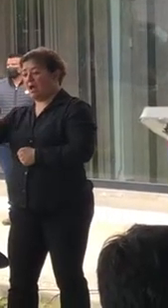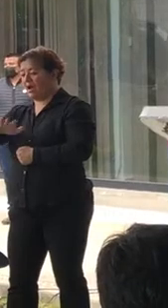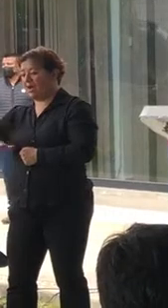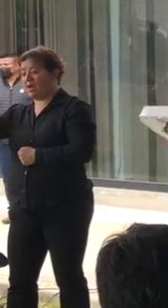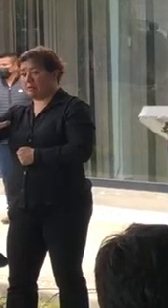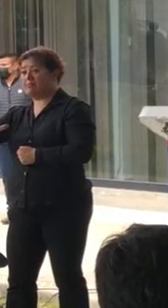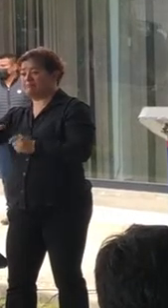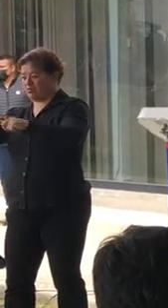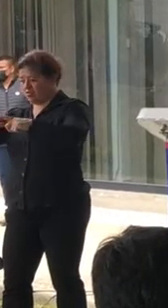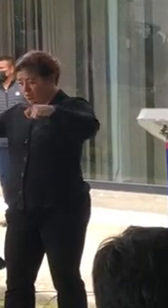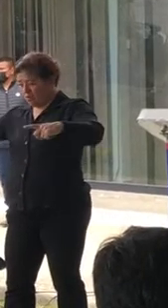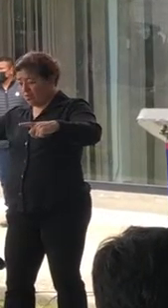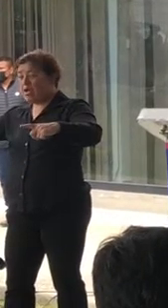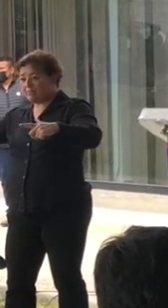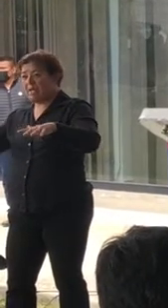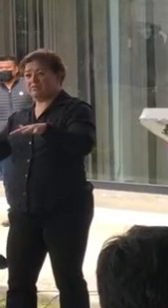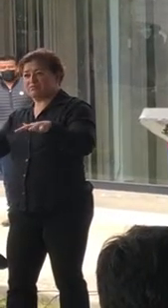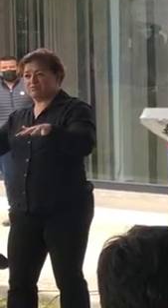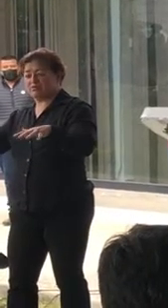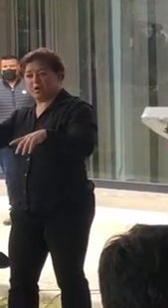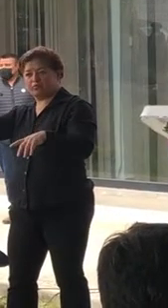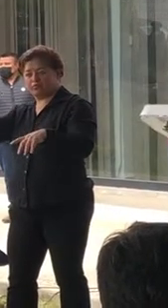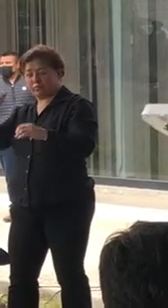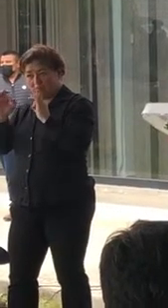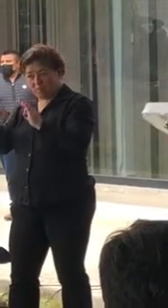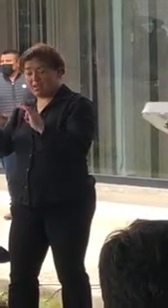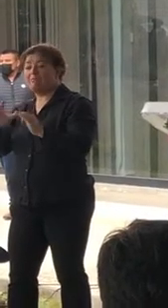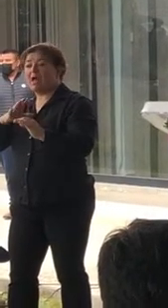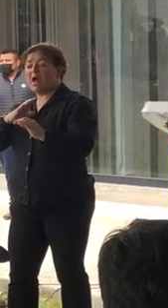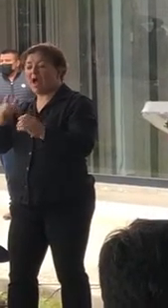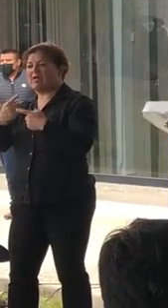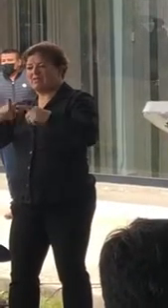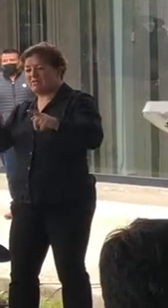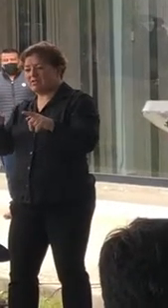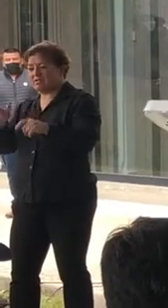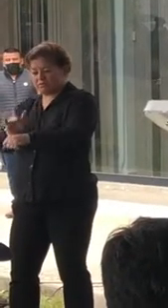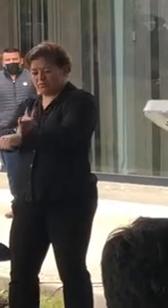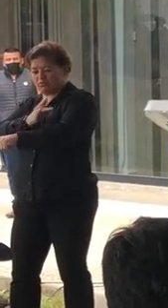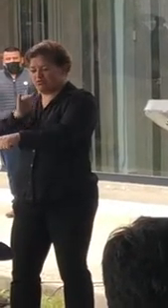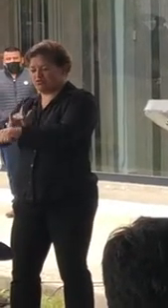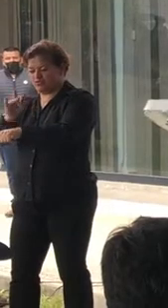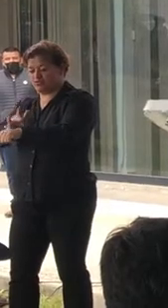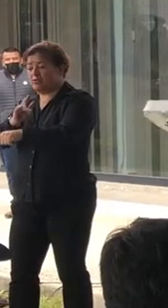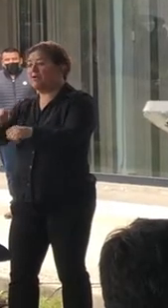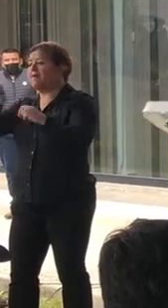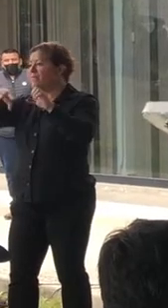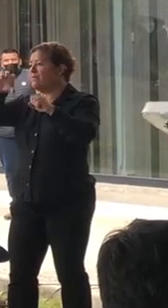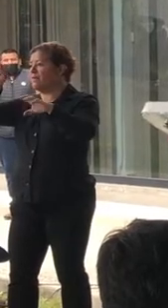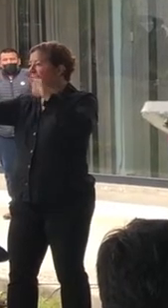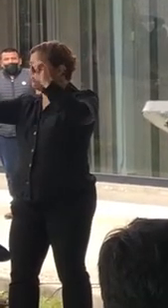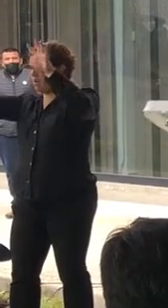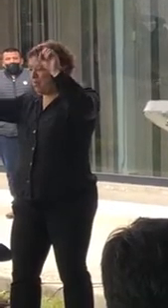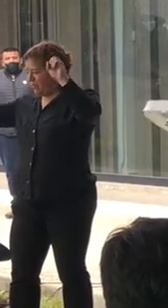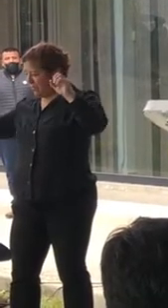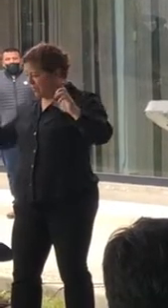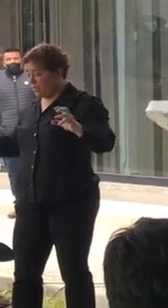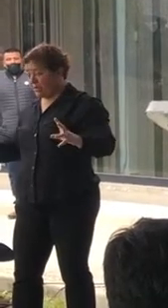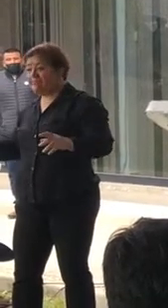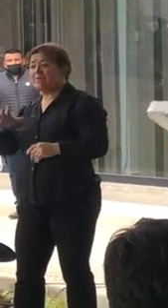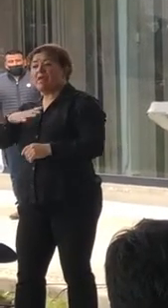antisísmico conformado por una red de sensores en una segunda etapa tendremos planeado